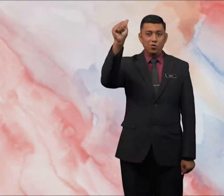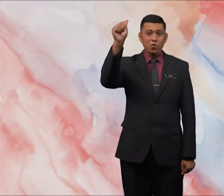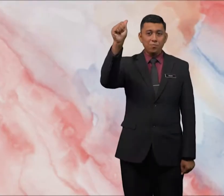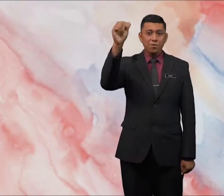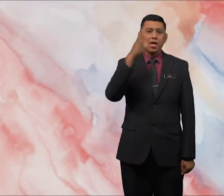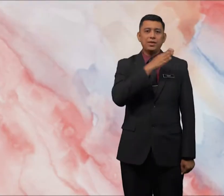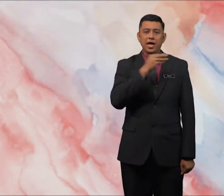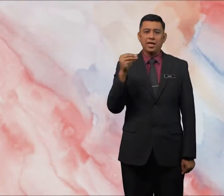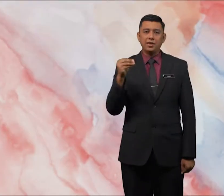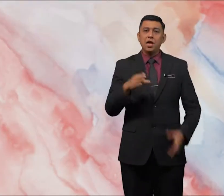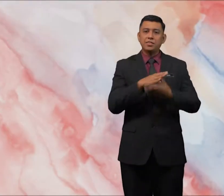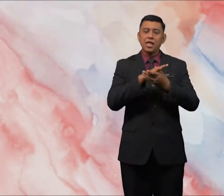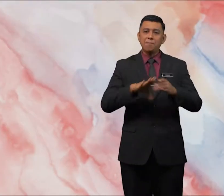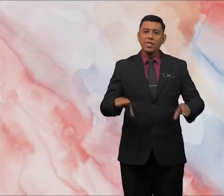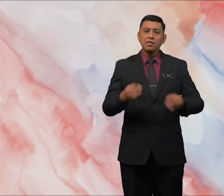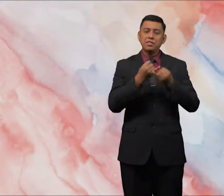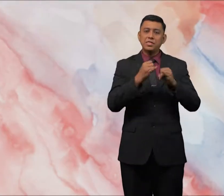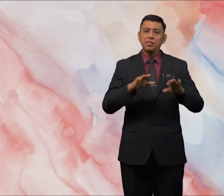Assalamualaikum dan selamat sejahtera